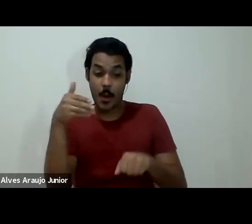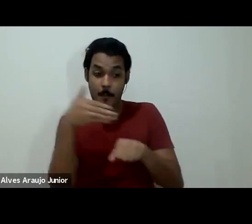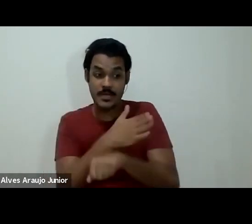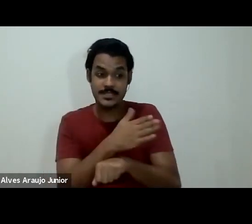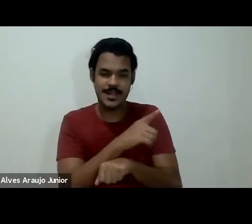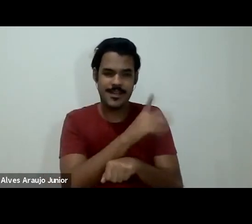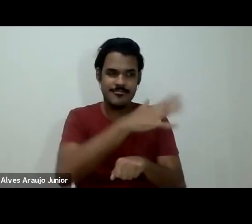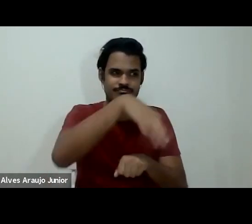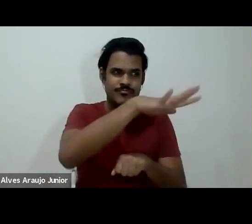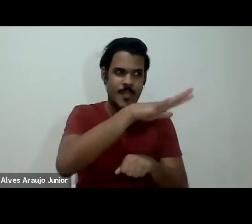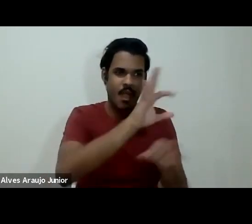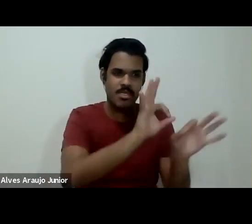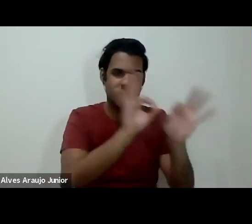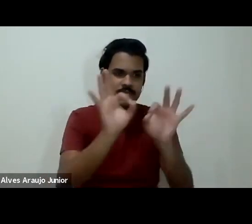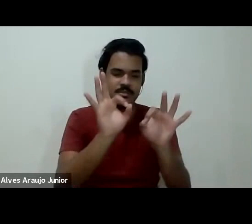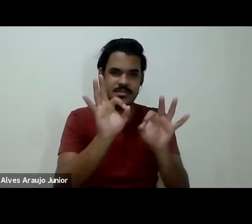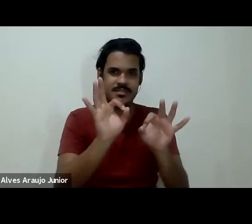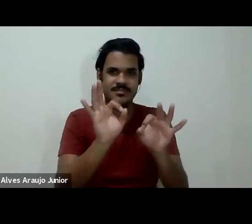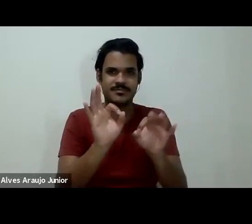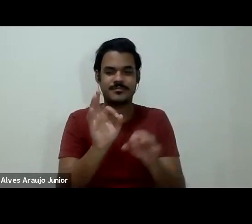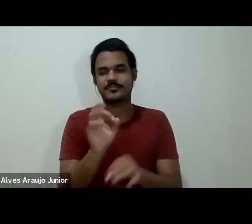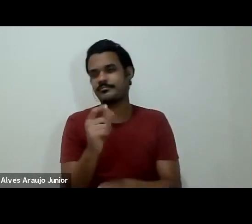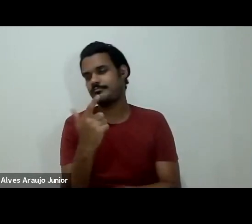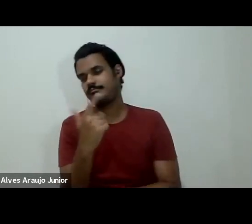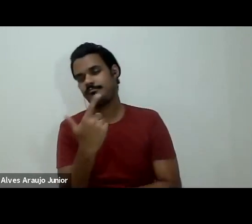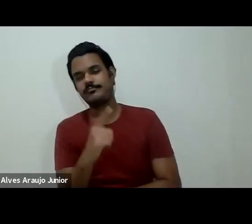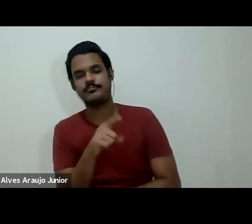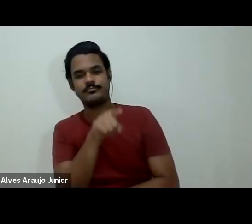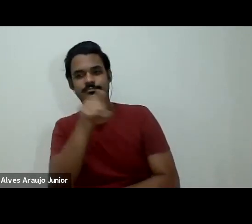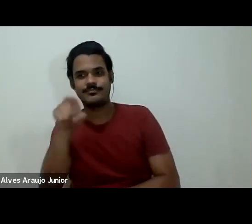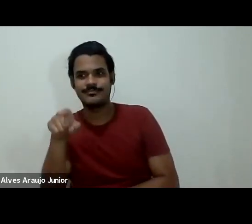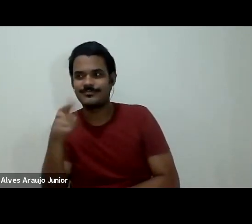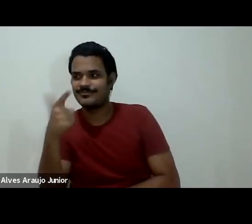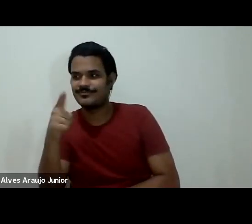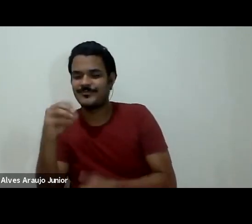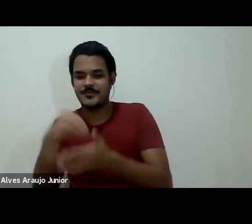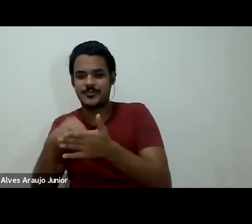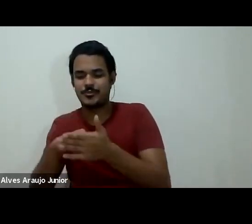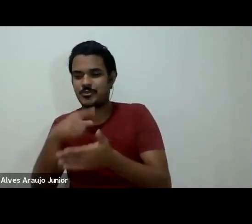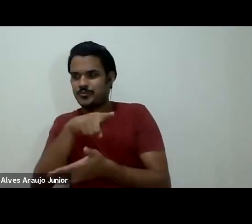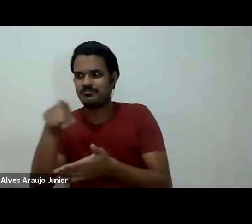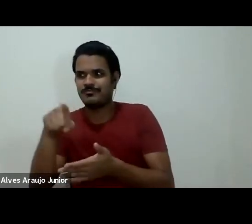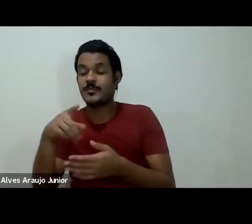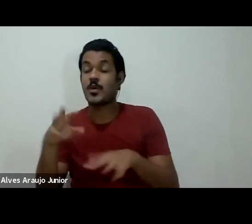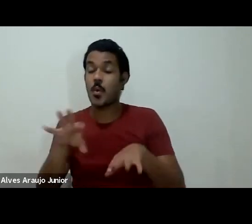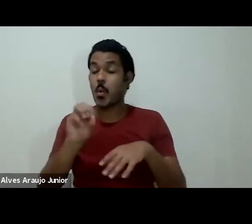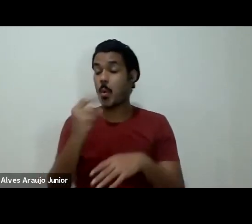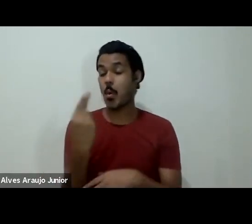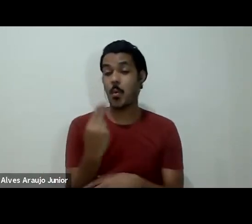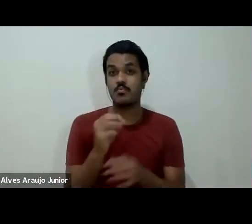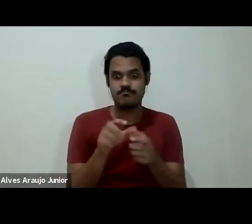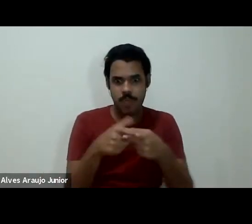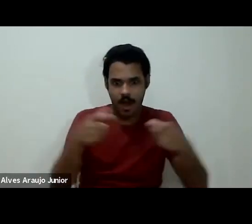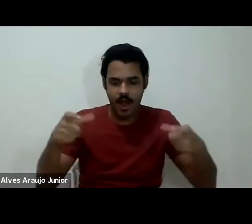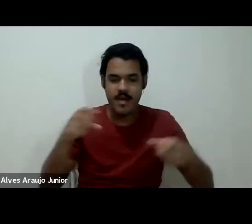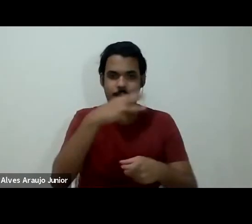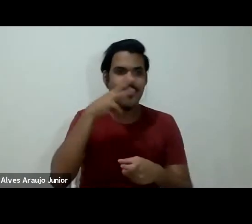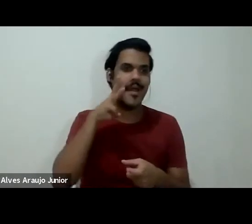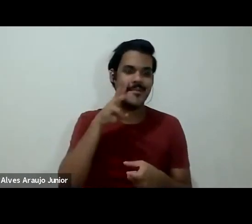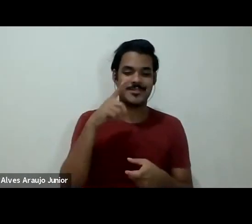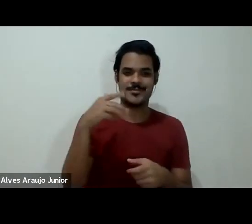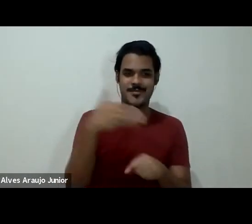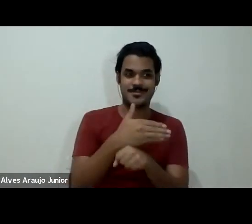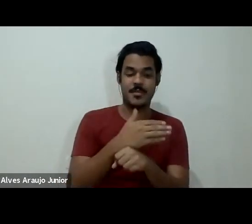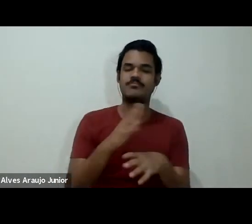provavelmente passaria sem essa abrangência se não fosse o Emerson. E continuaria